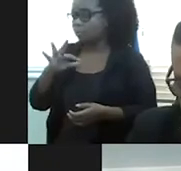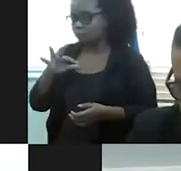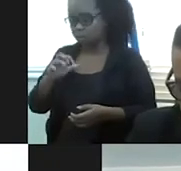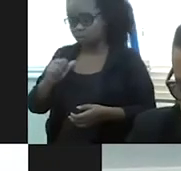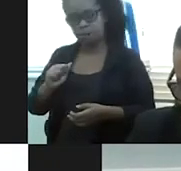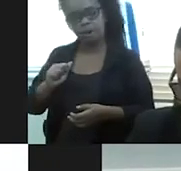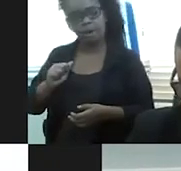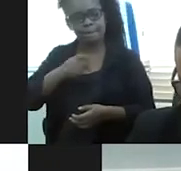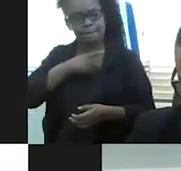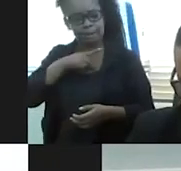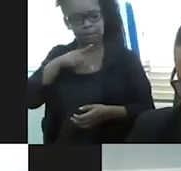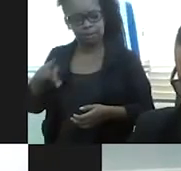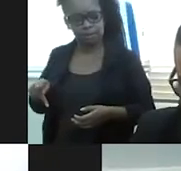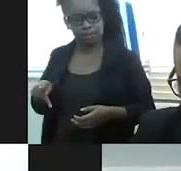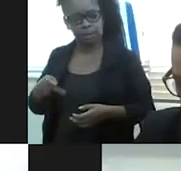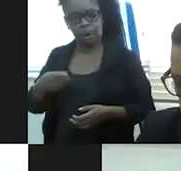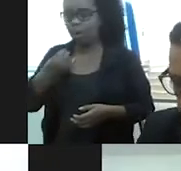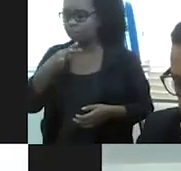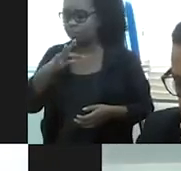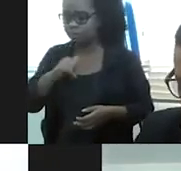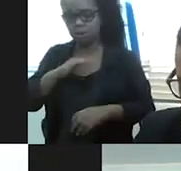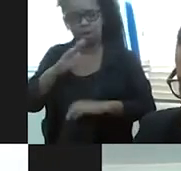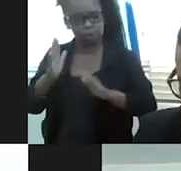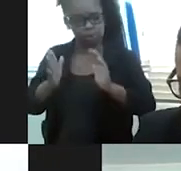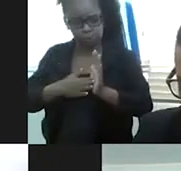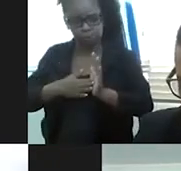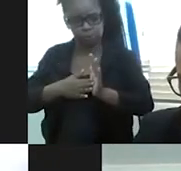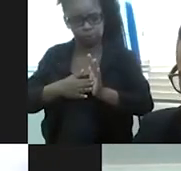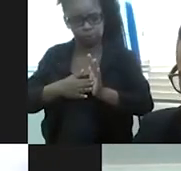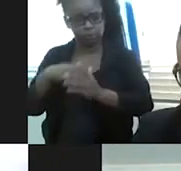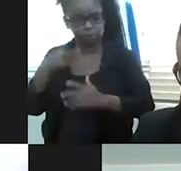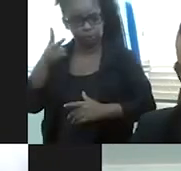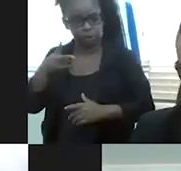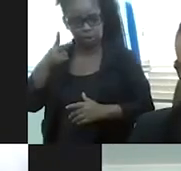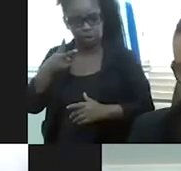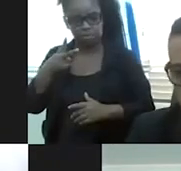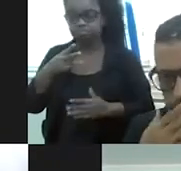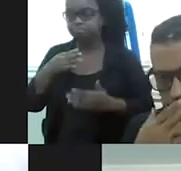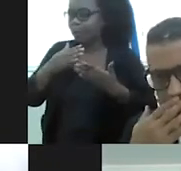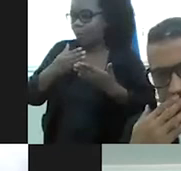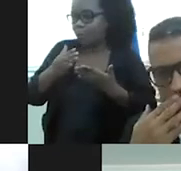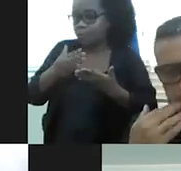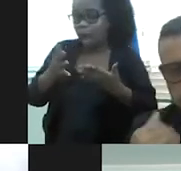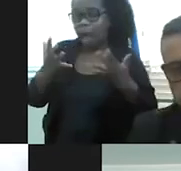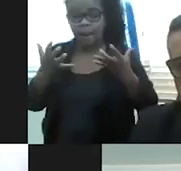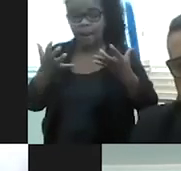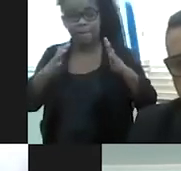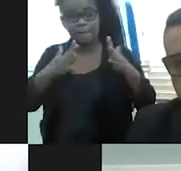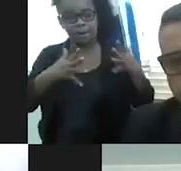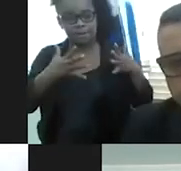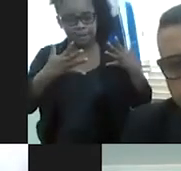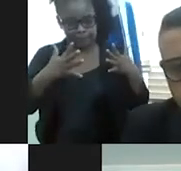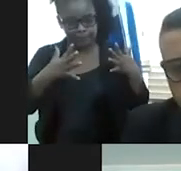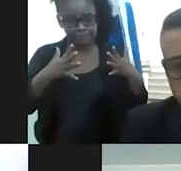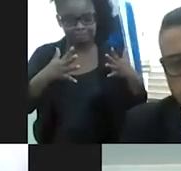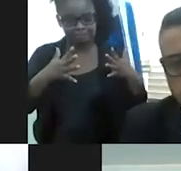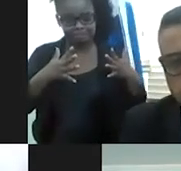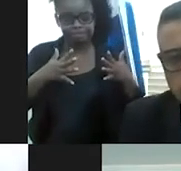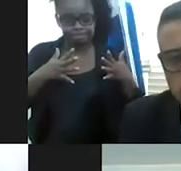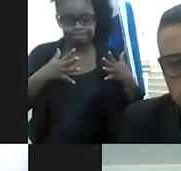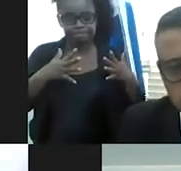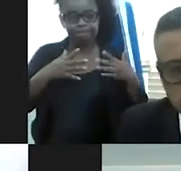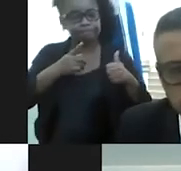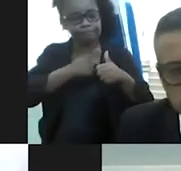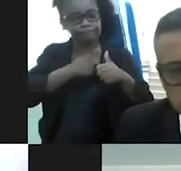sua governança favorecer as pessoas. É isso, é para isso que existem empresas e é para isso que nós